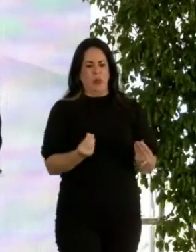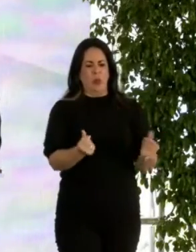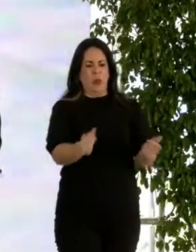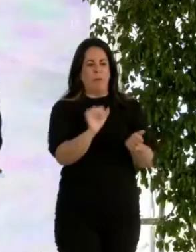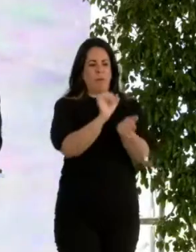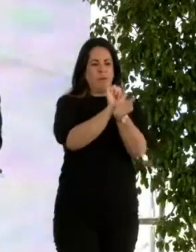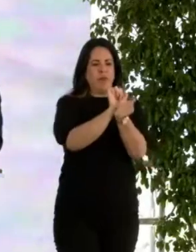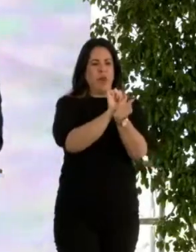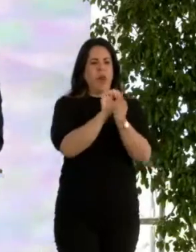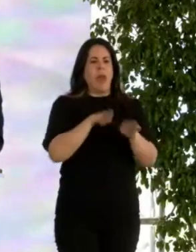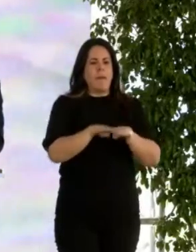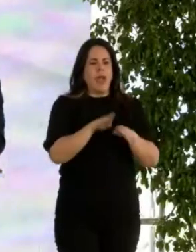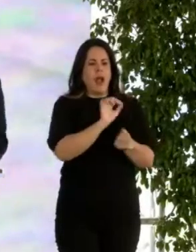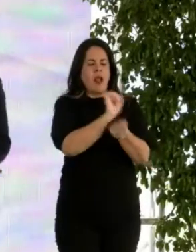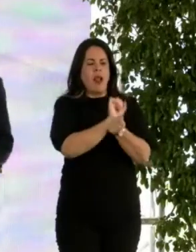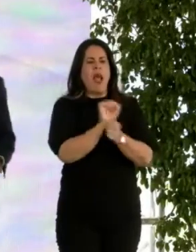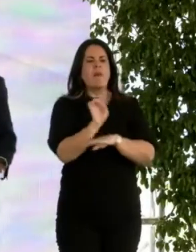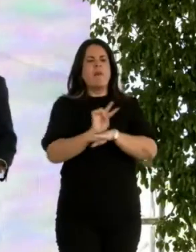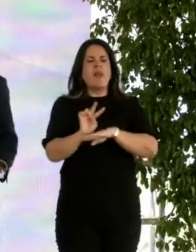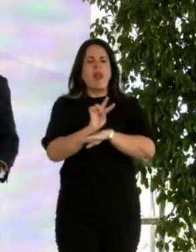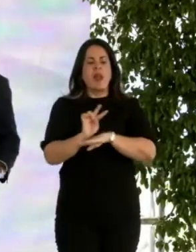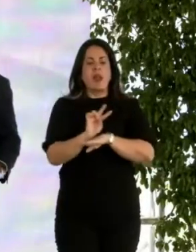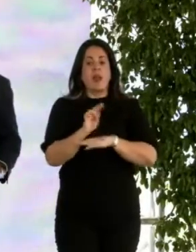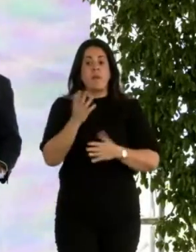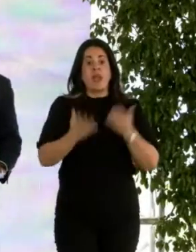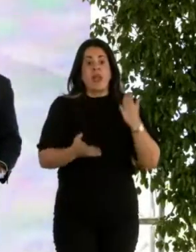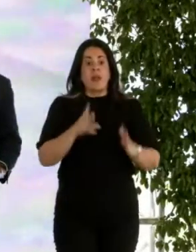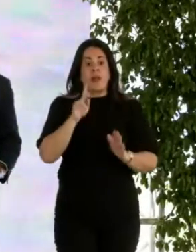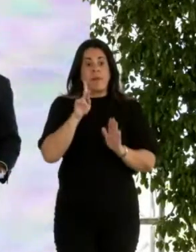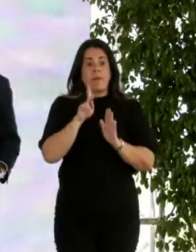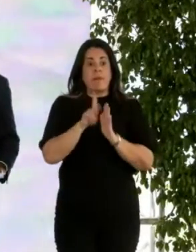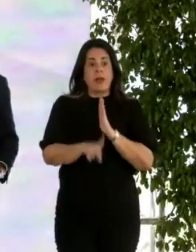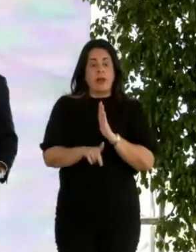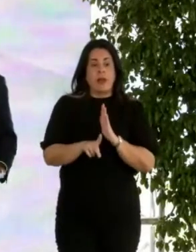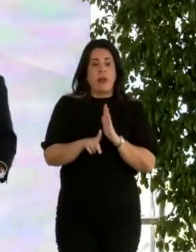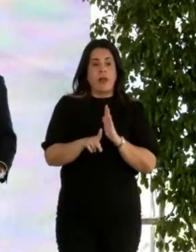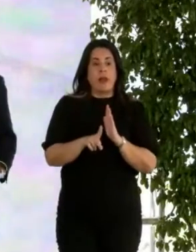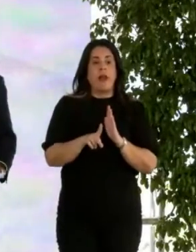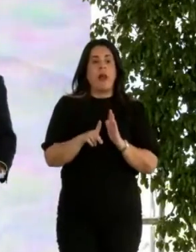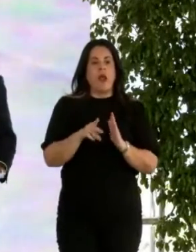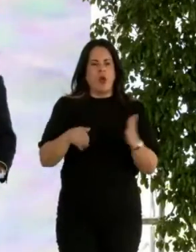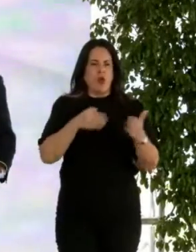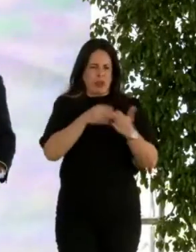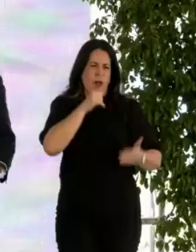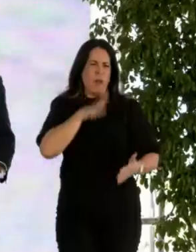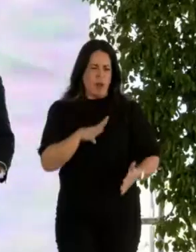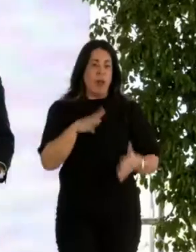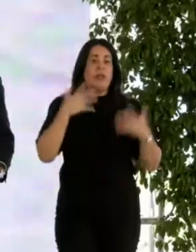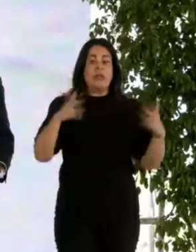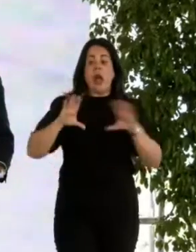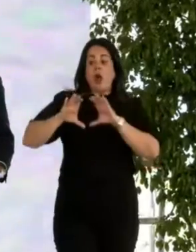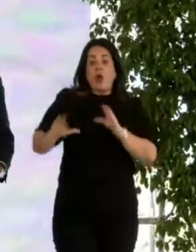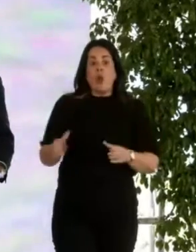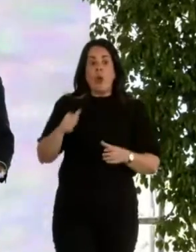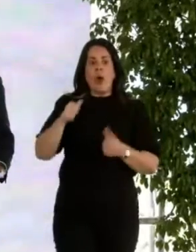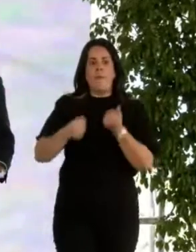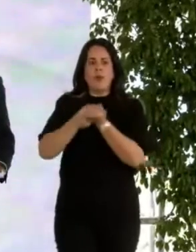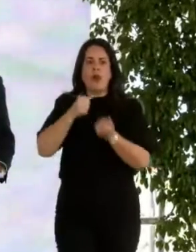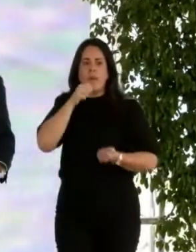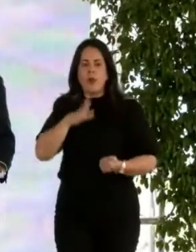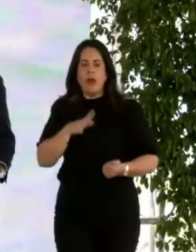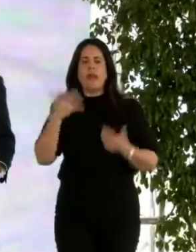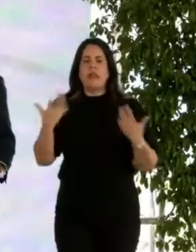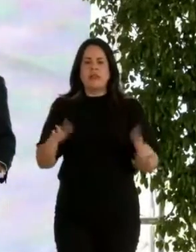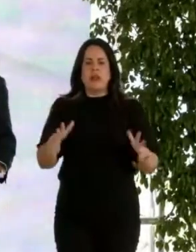en Vieques. No se descarta que sea un feminicidio, ya grupos feministas han indicado que sí se han dado pasos positivos,